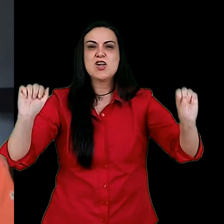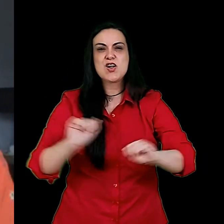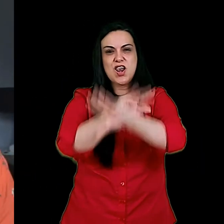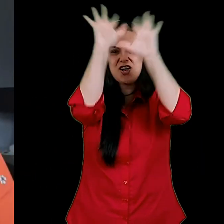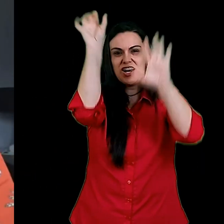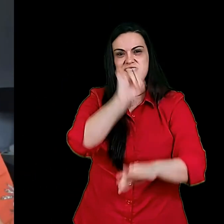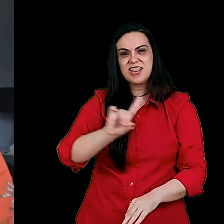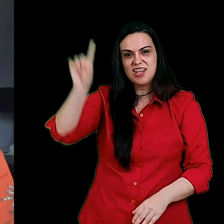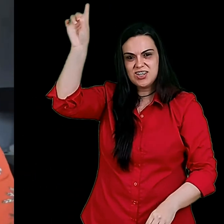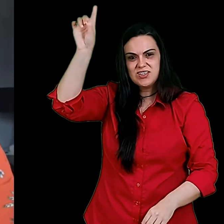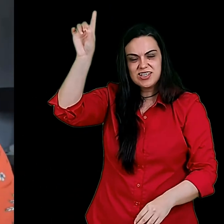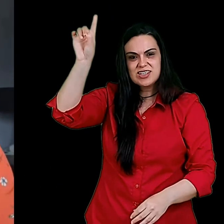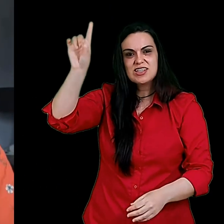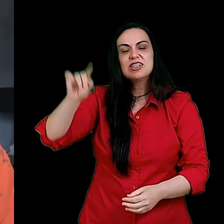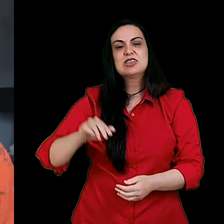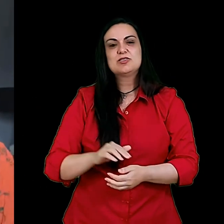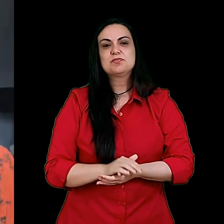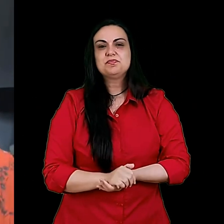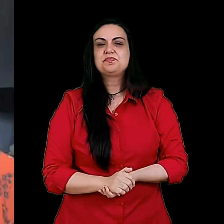Glória a Deus.